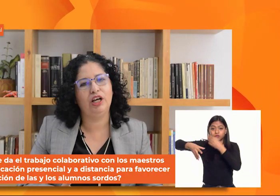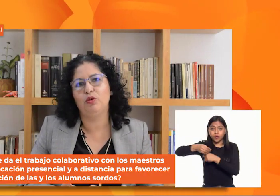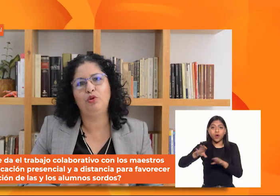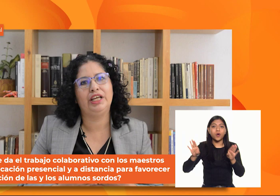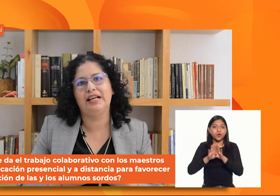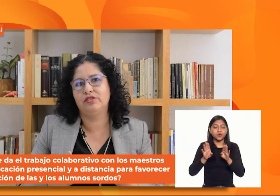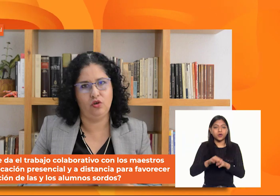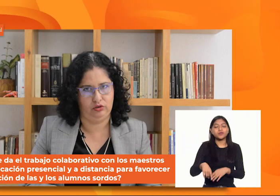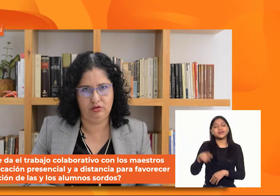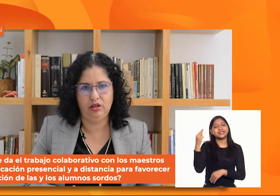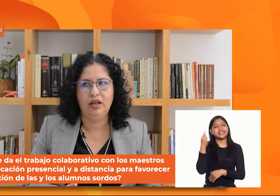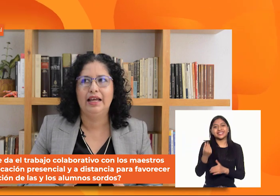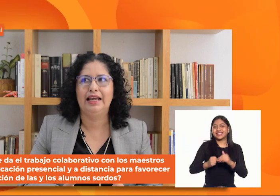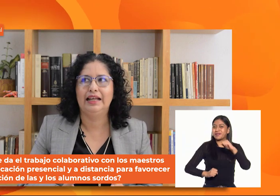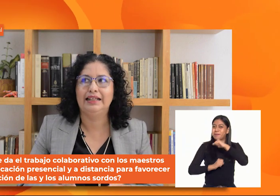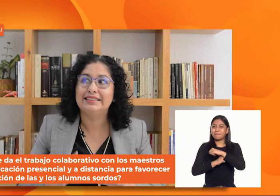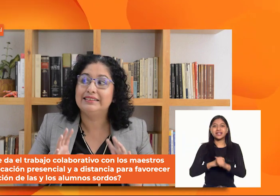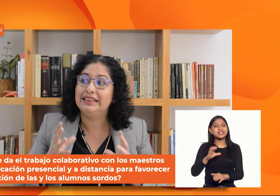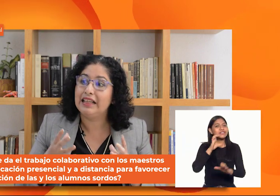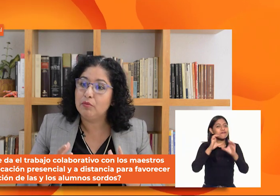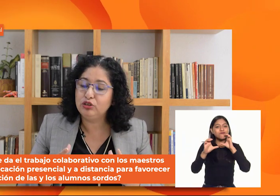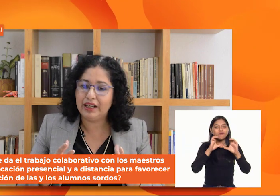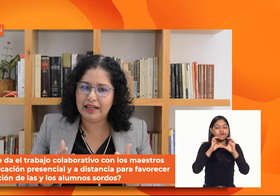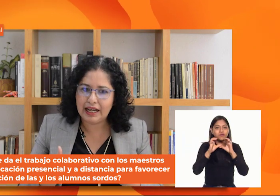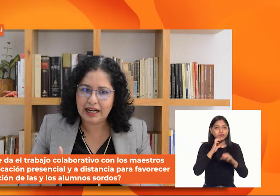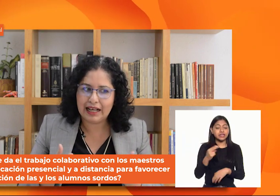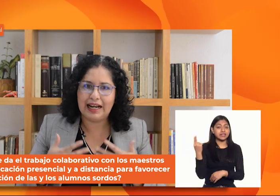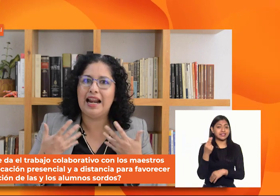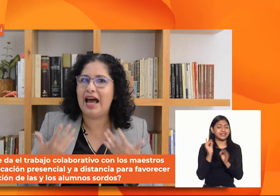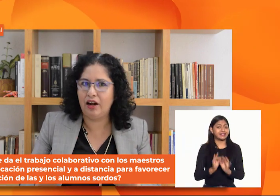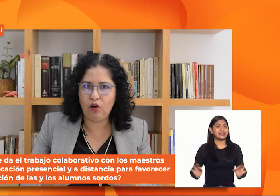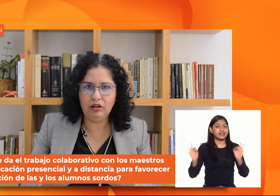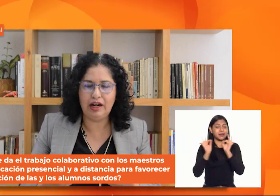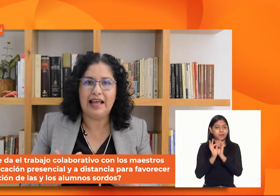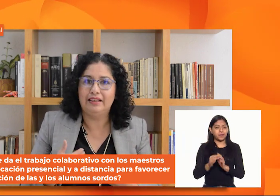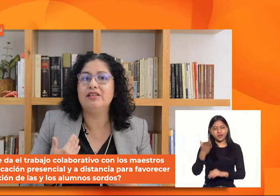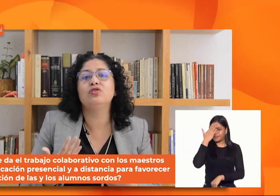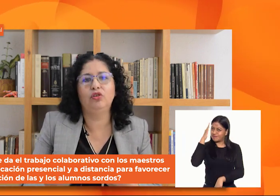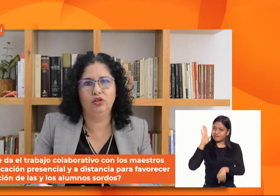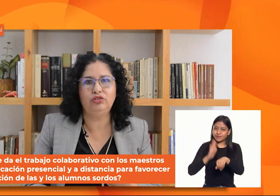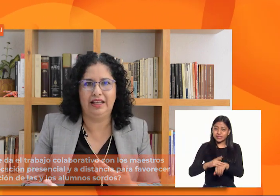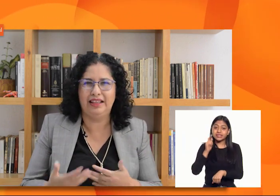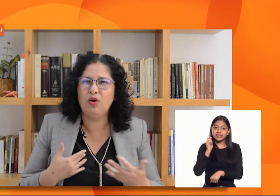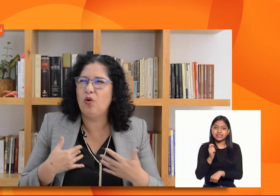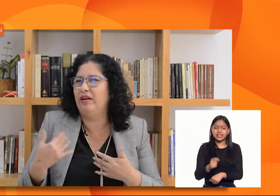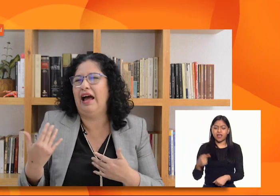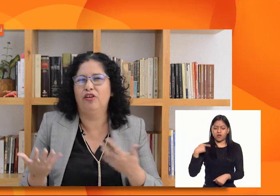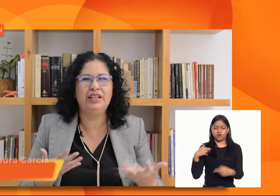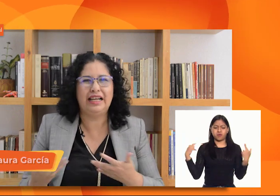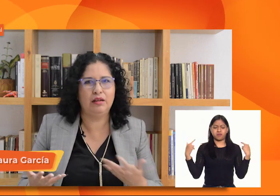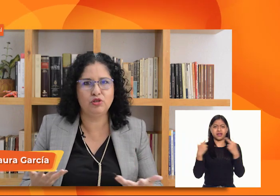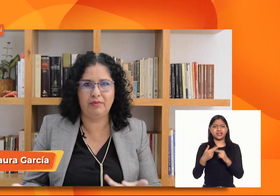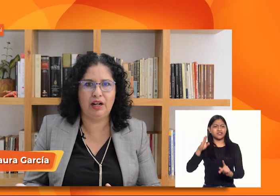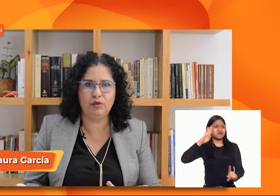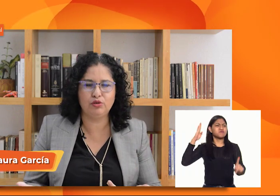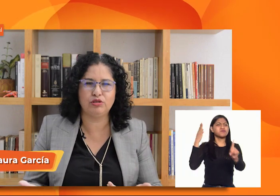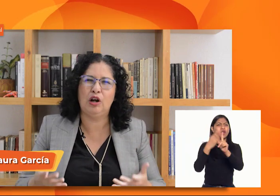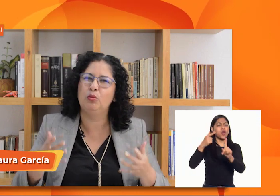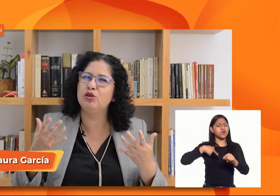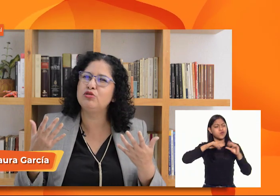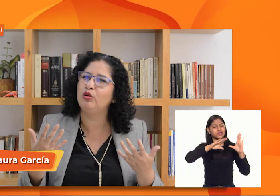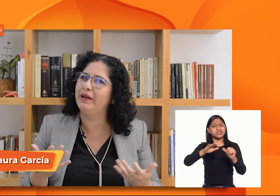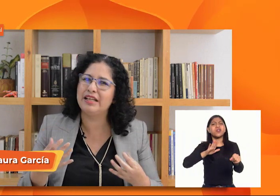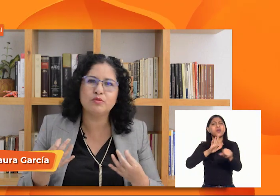permeado por la comunicación. Necesitamos tener claro la intención docente, a dónde queremos llevar a